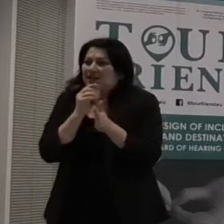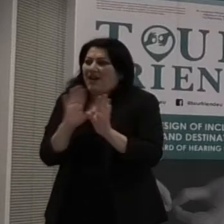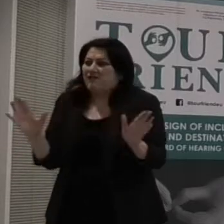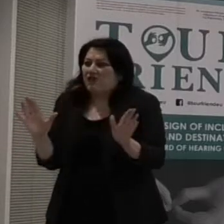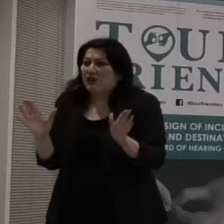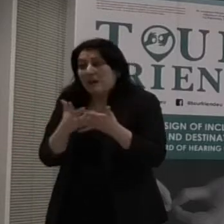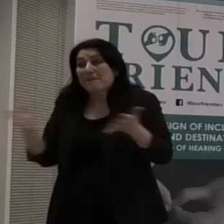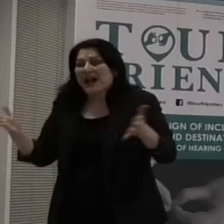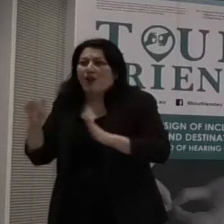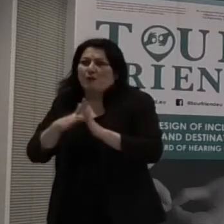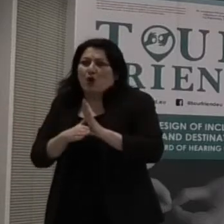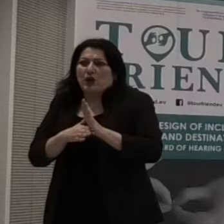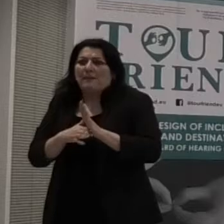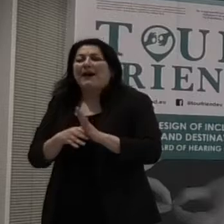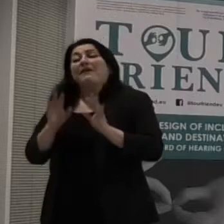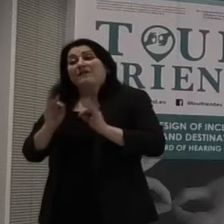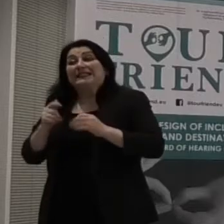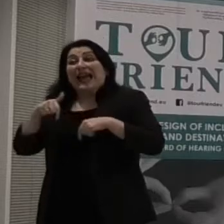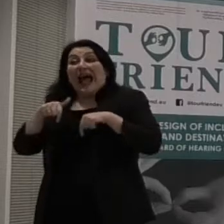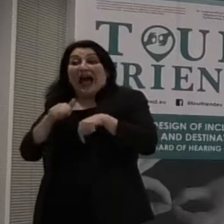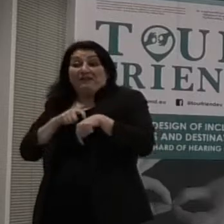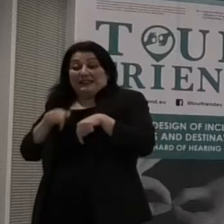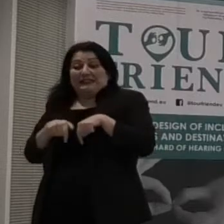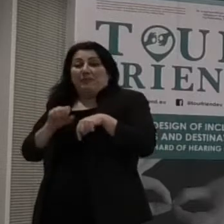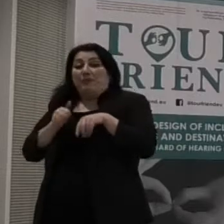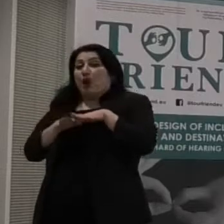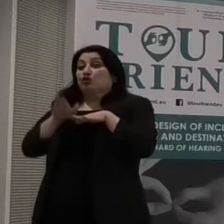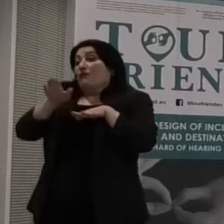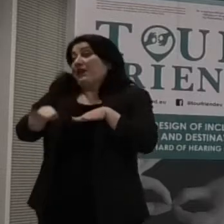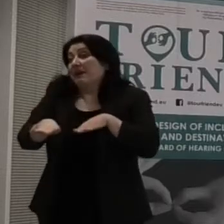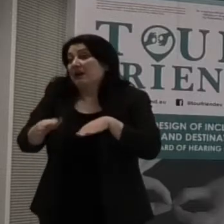τώρα γίνονται τα πρώτα βήματα. Γίνεται η βάση, δημιουργείται η βάση και θεωρούμε ότι στο